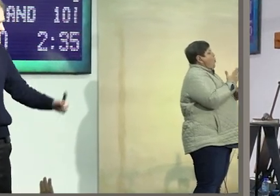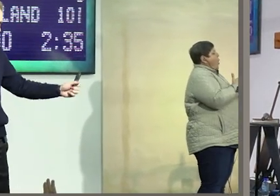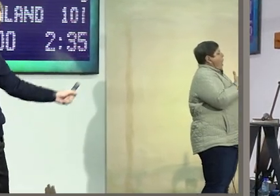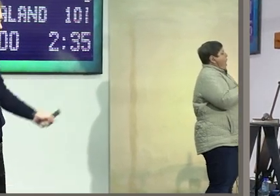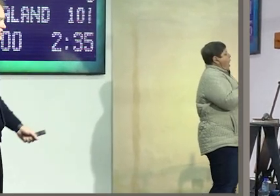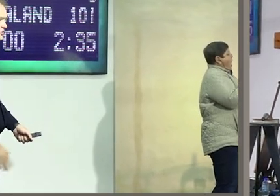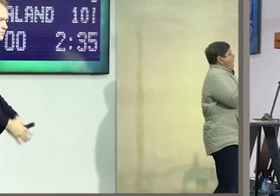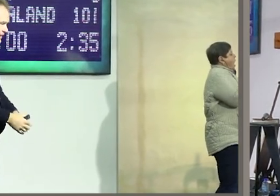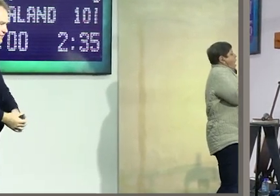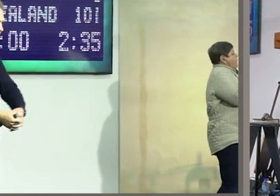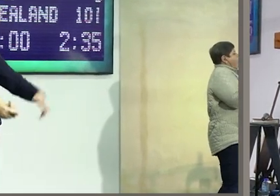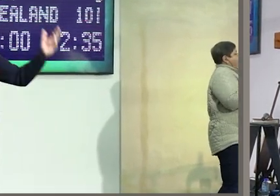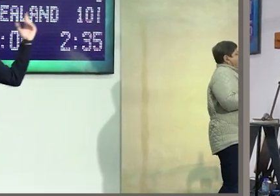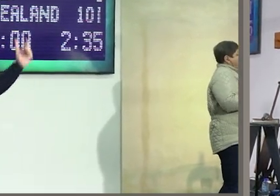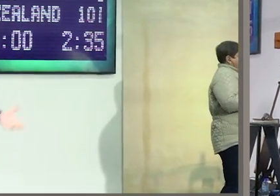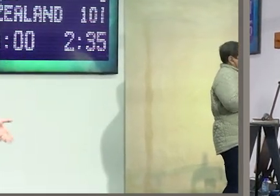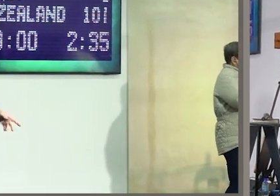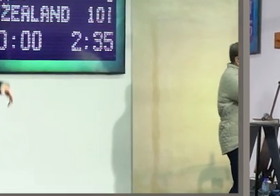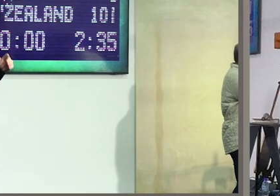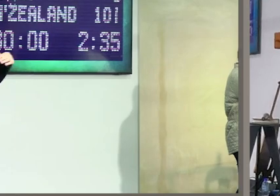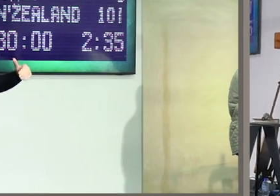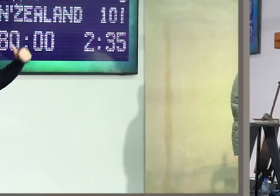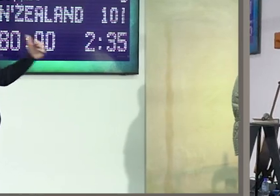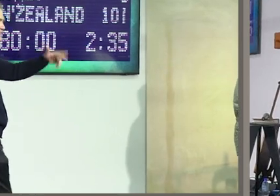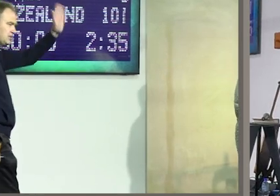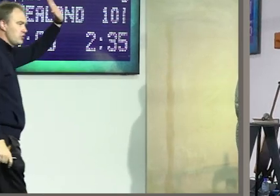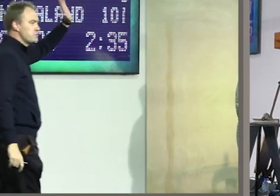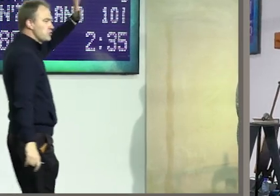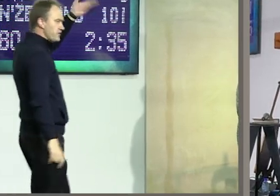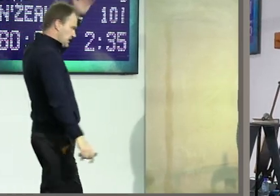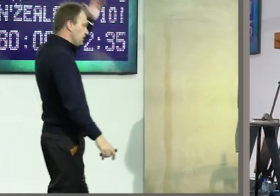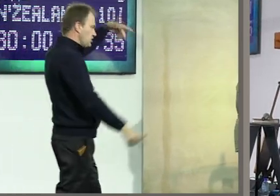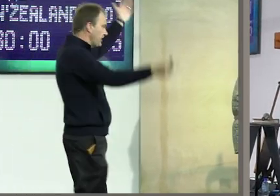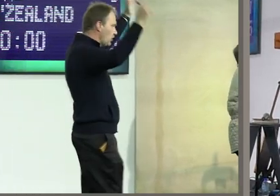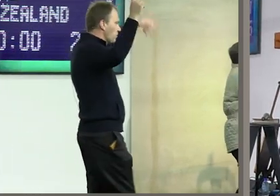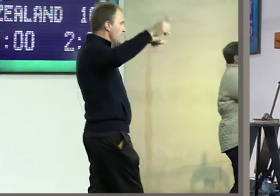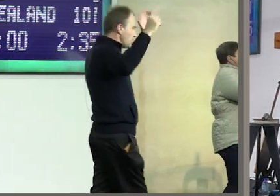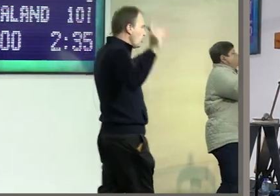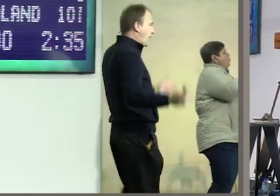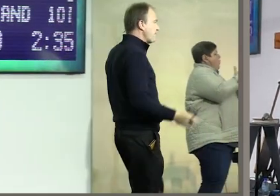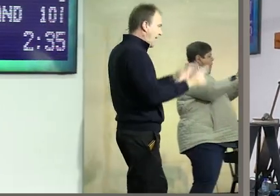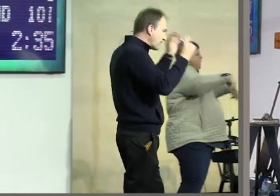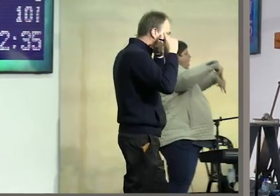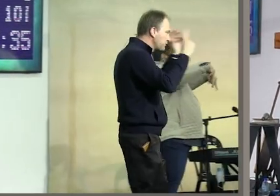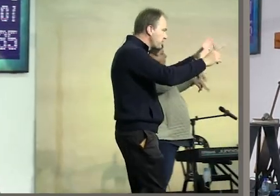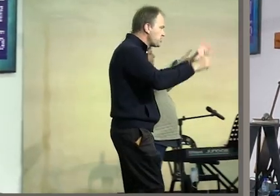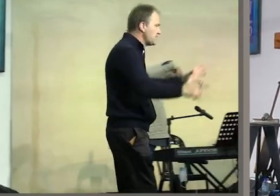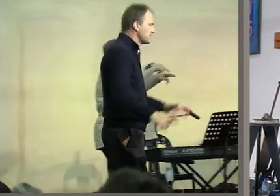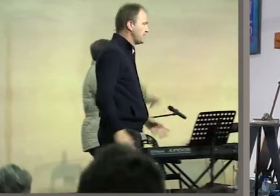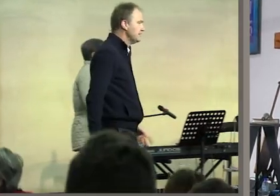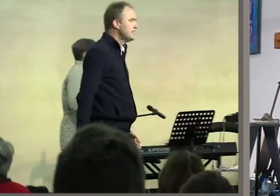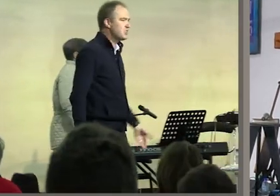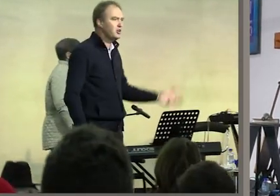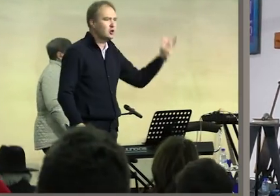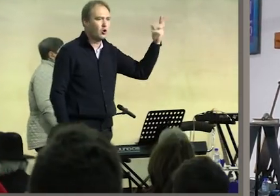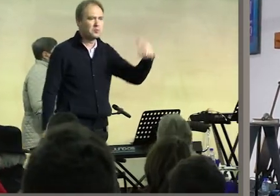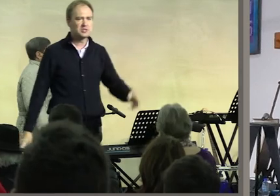Okay, ons gaan dit prakties doen. Ek wil hê julle moet staan. Wie van julle het Jesus begin dien toe jy op skool was? Staan gou op. Ek wil hê julle moet visueel